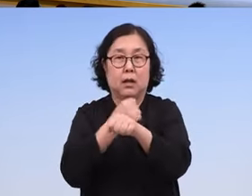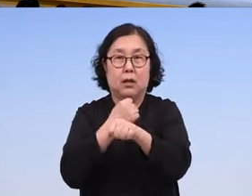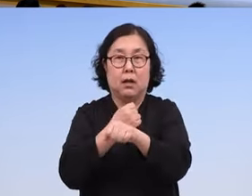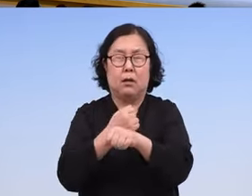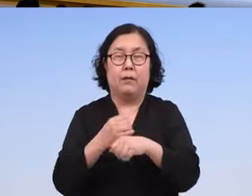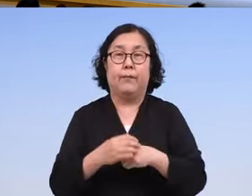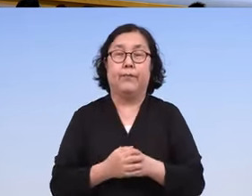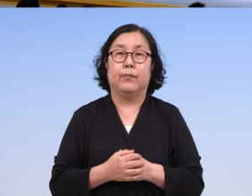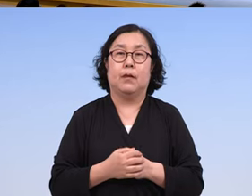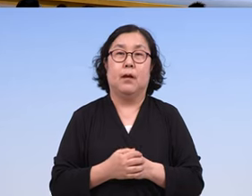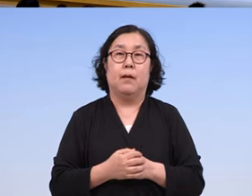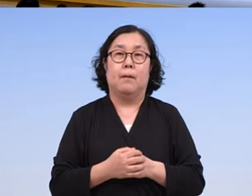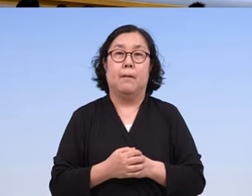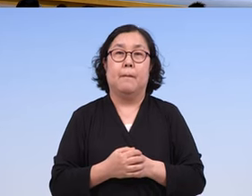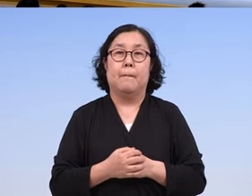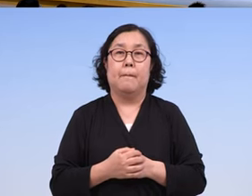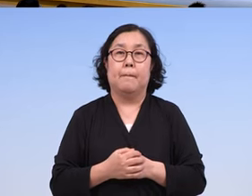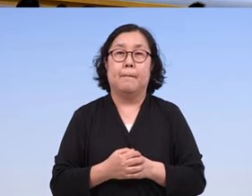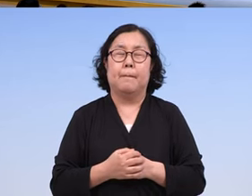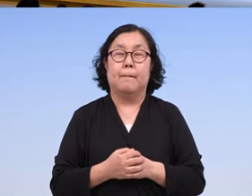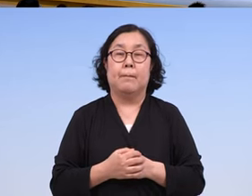그의 사위들은 농담으로 여겼더라.